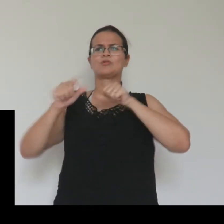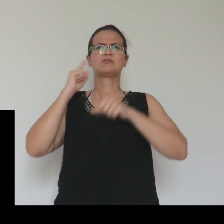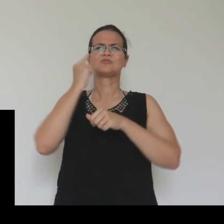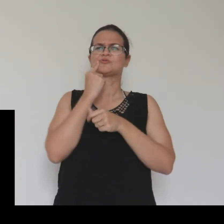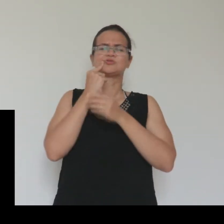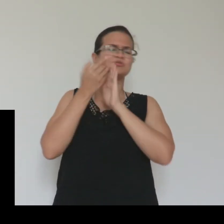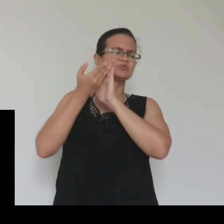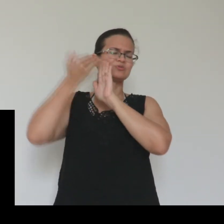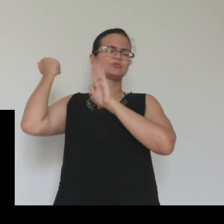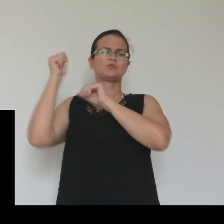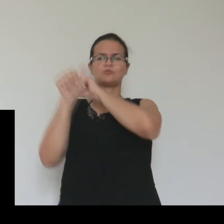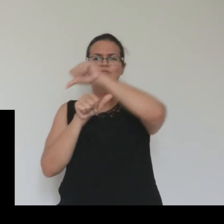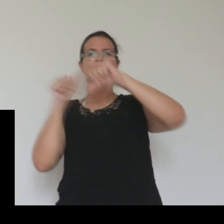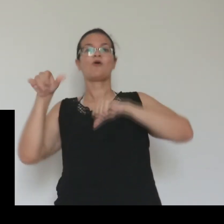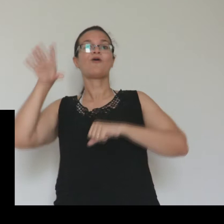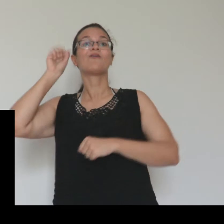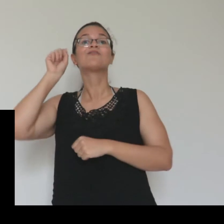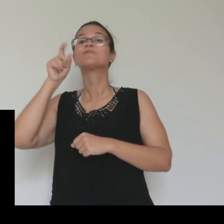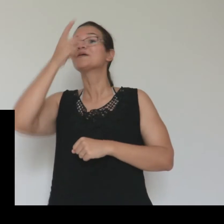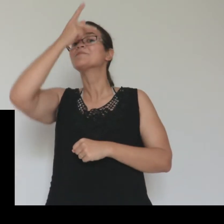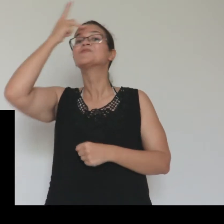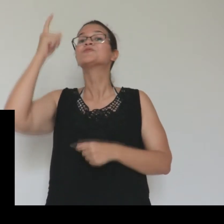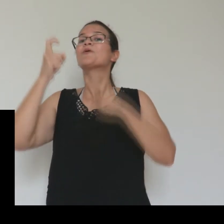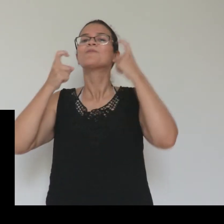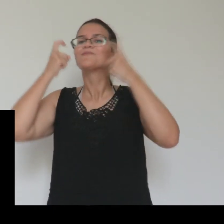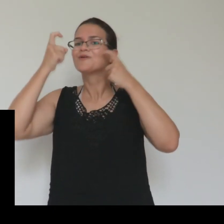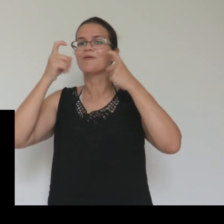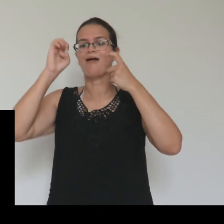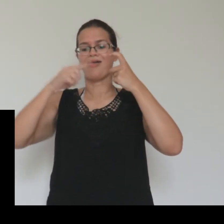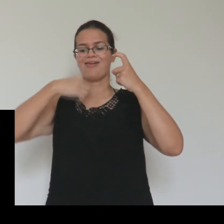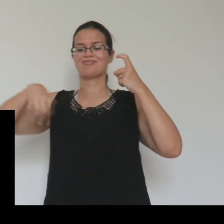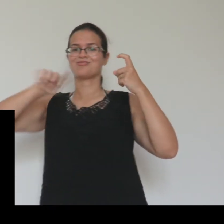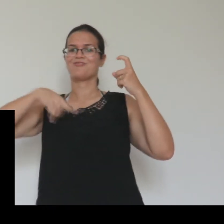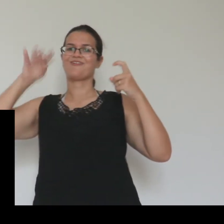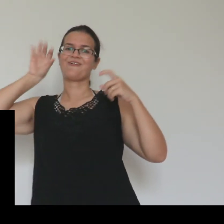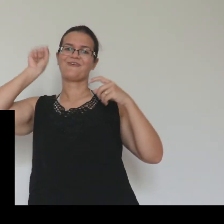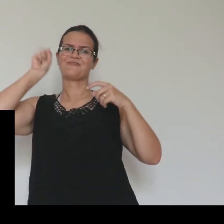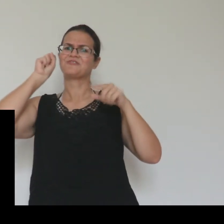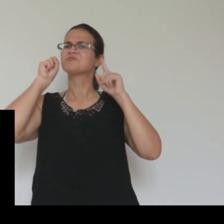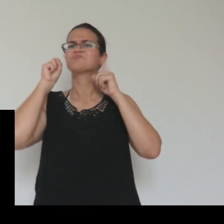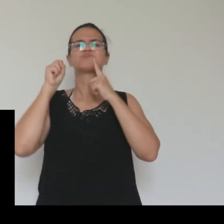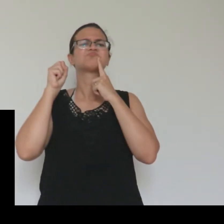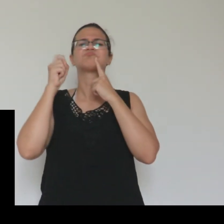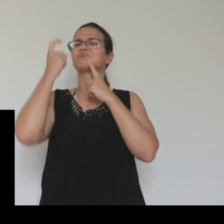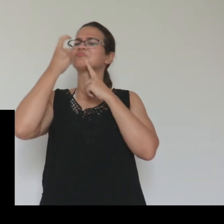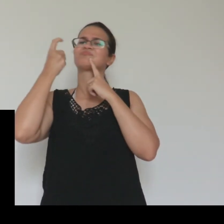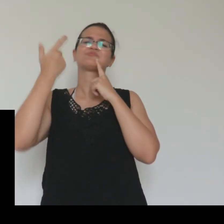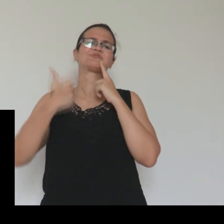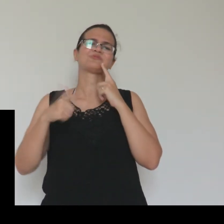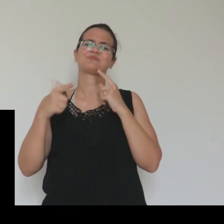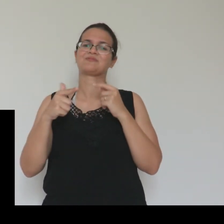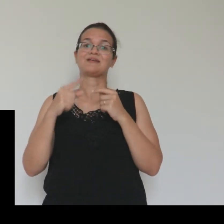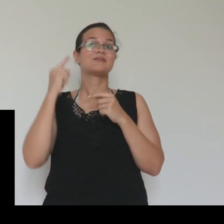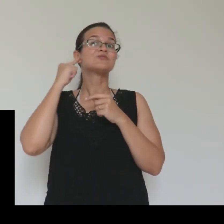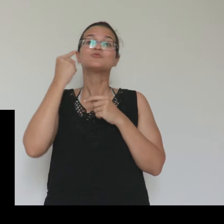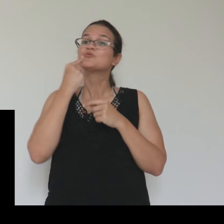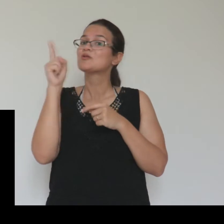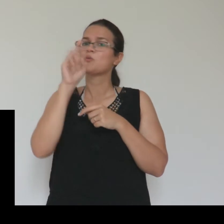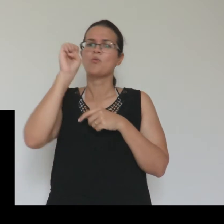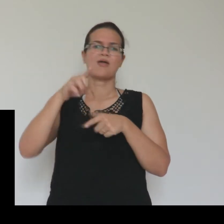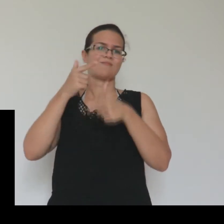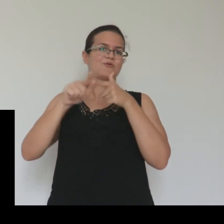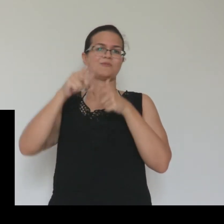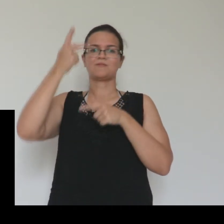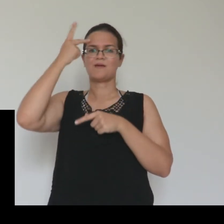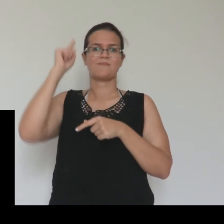não eles. Não surdos. Então a surdez não é problema para os surdos. A minha mãe, ela é surda, ela é evangélica, então